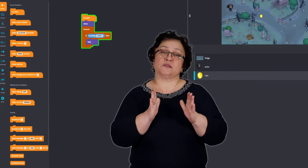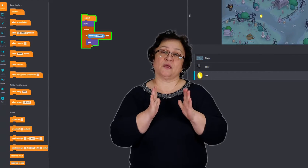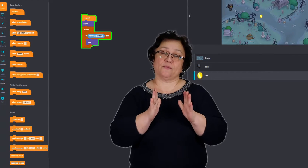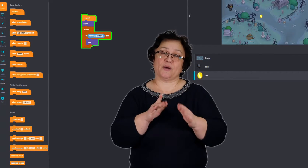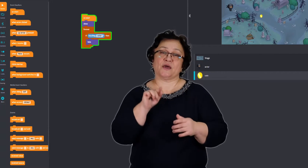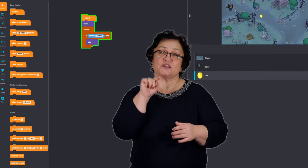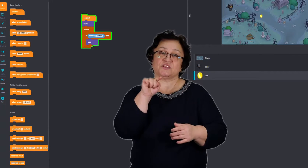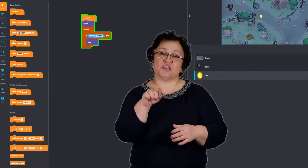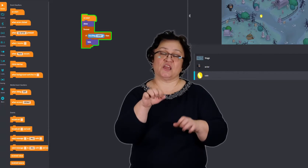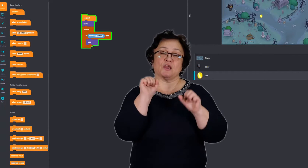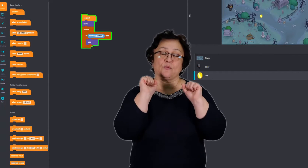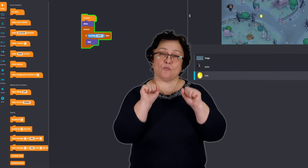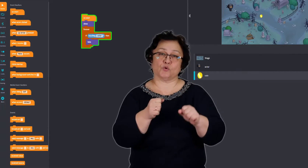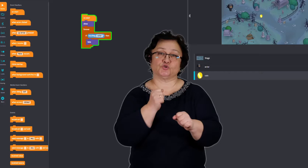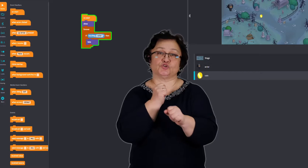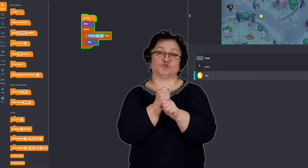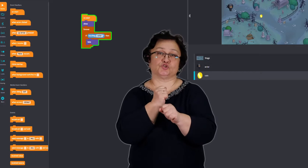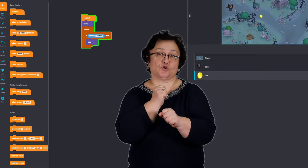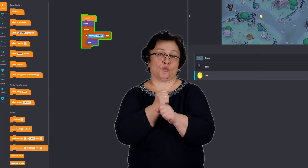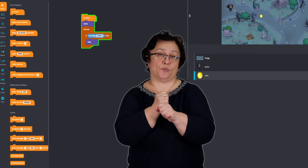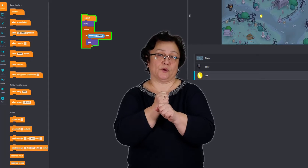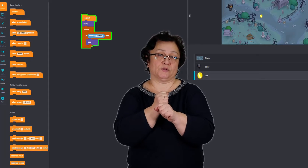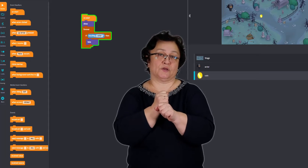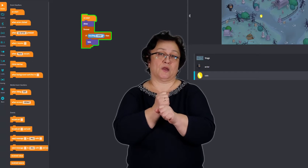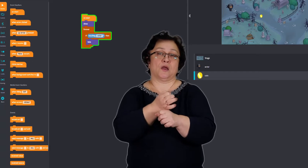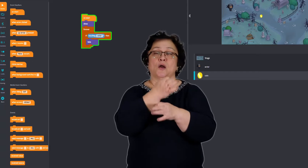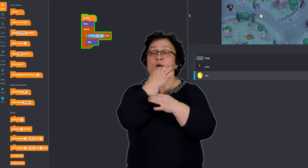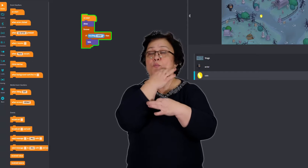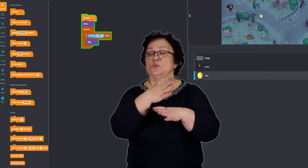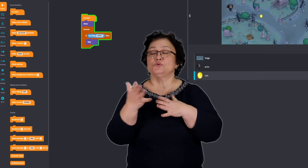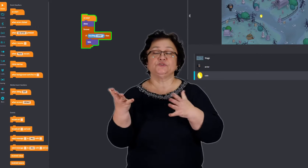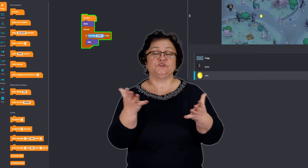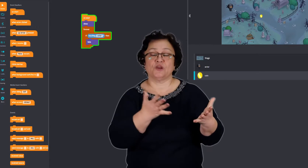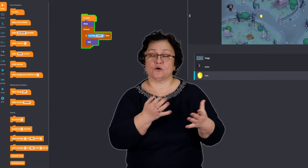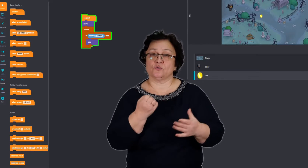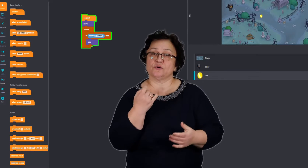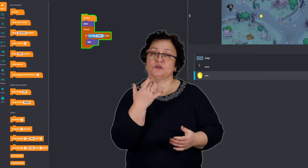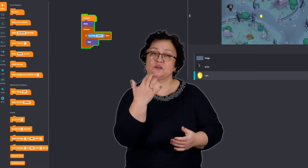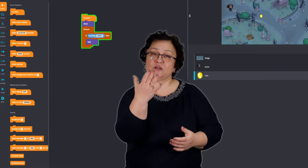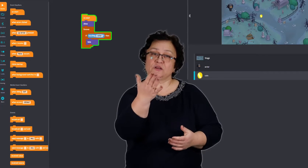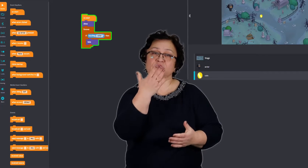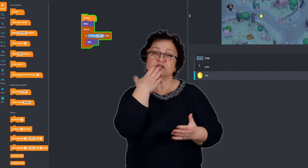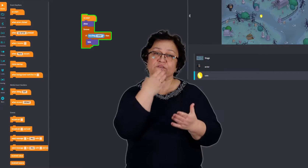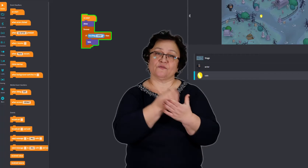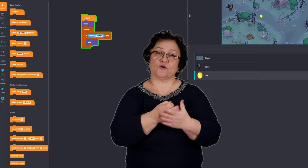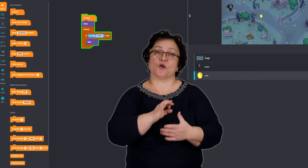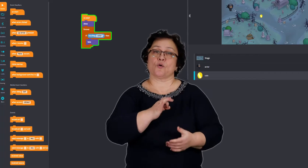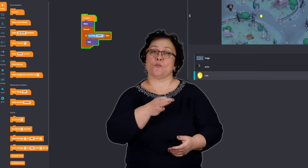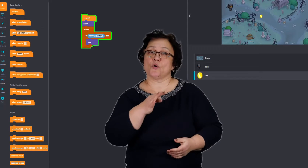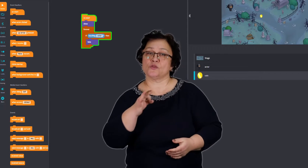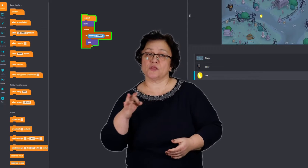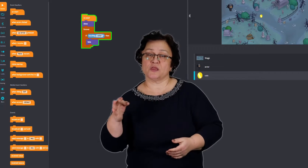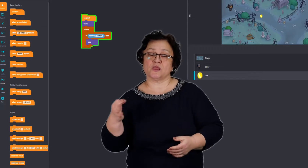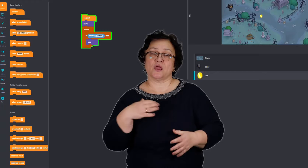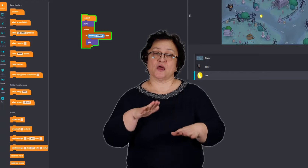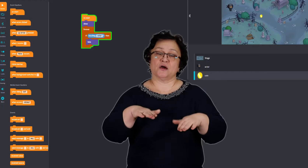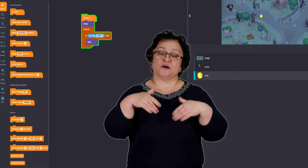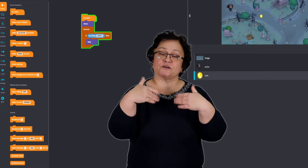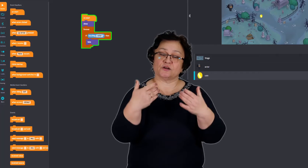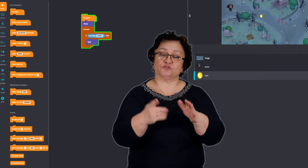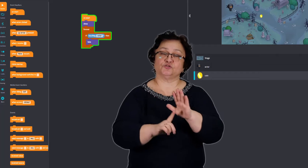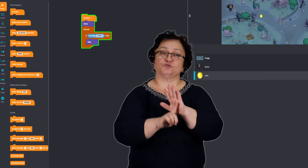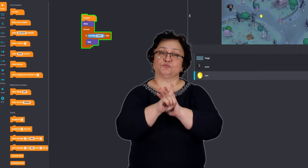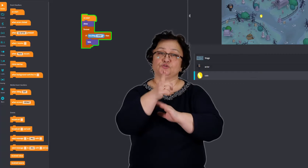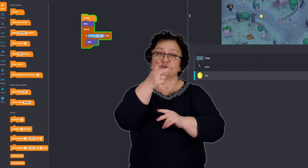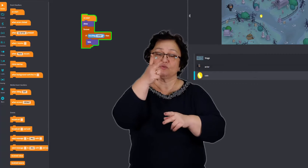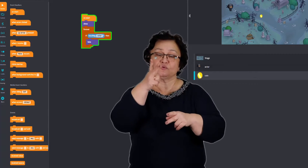Тепер ти можеш зробити будь-яку кількість своїх монеток, але я раджу все ж таки